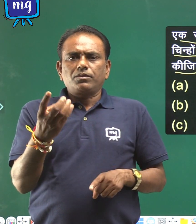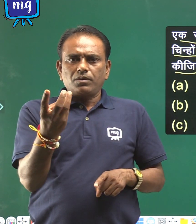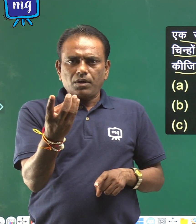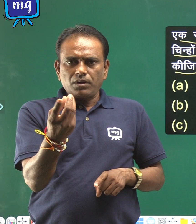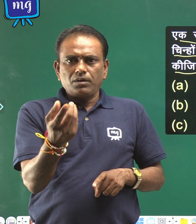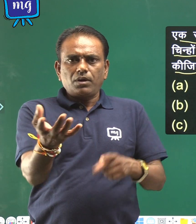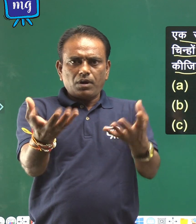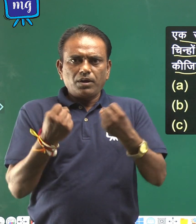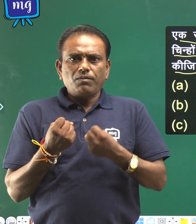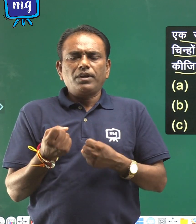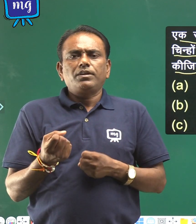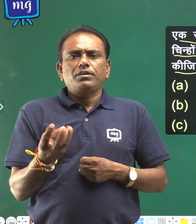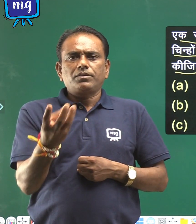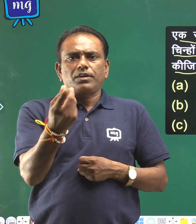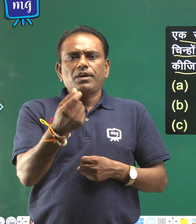संख्याएं